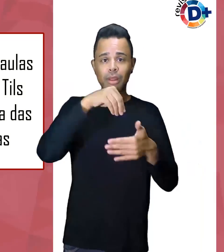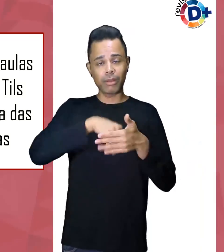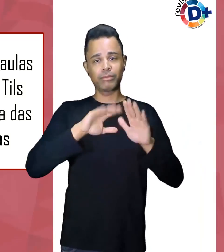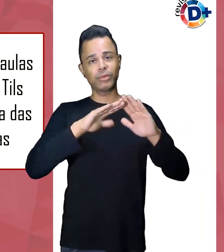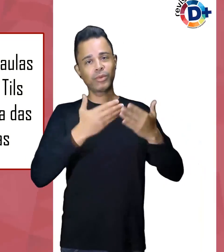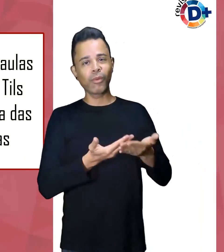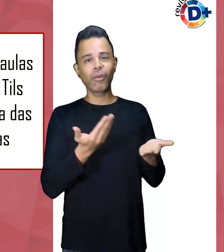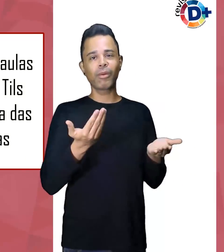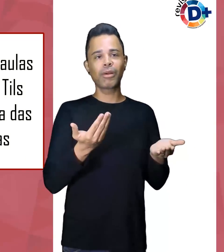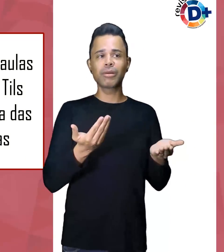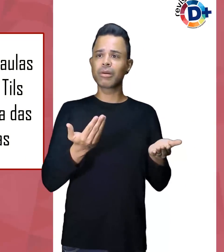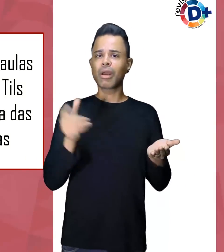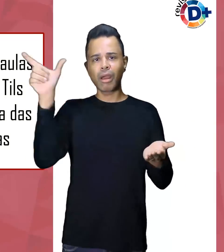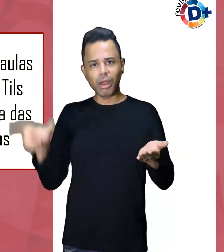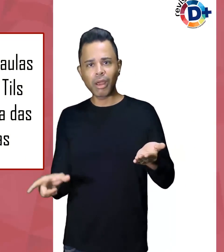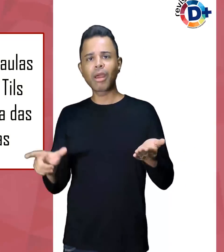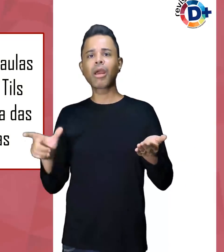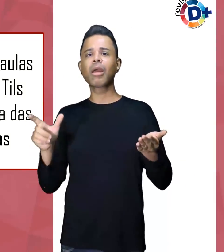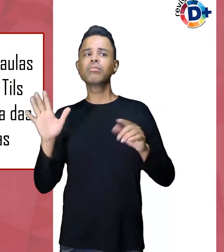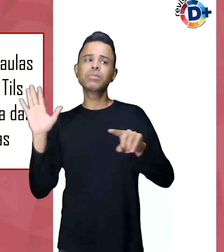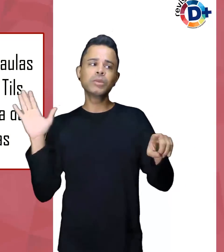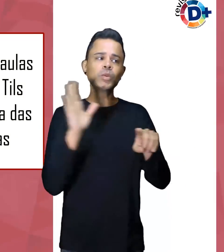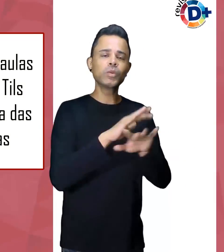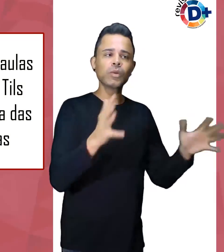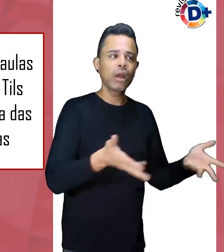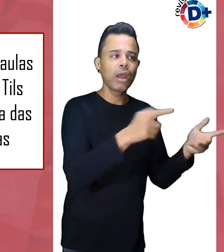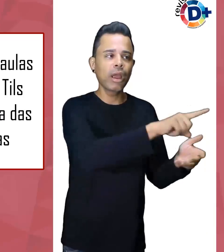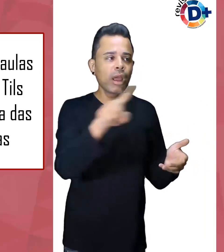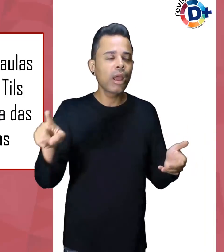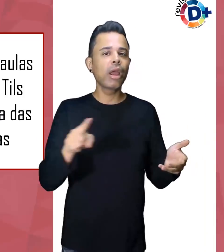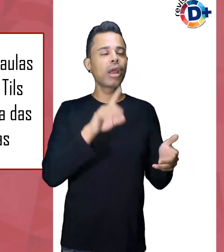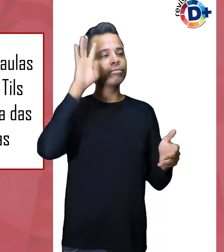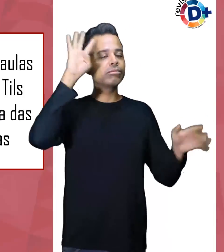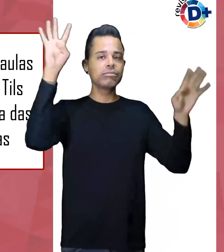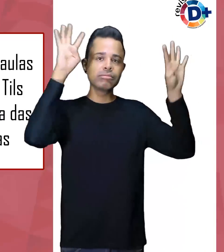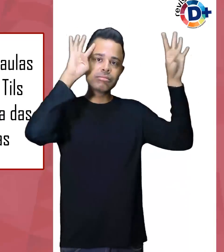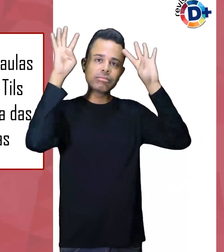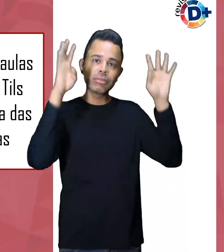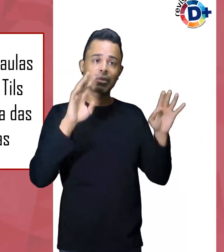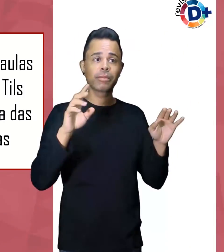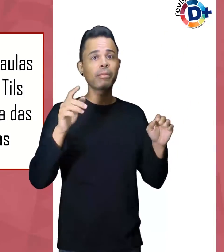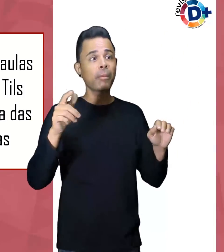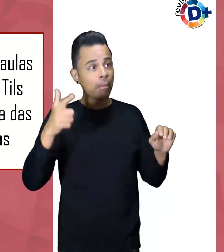escola, também como agente de construção e reflexão, tanto do ato interpretativo quanto